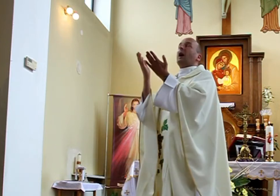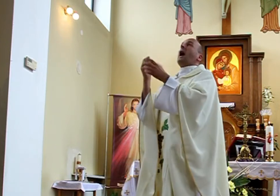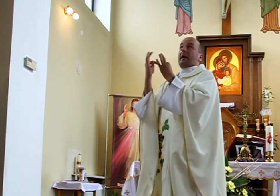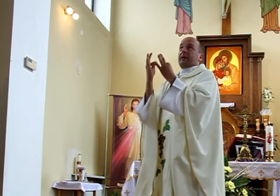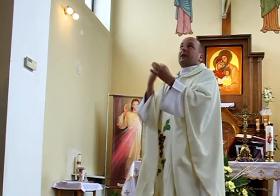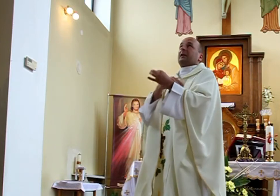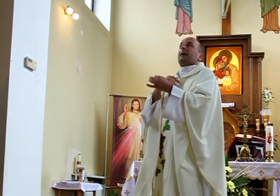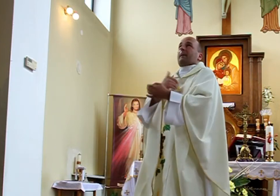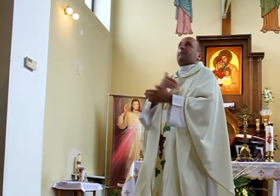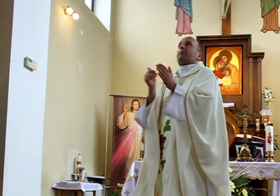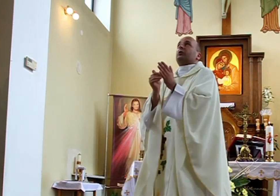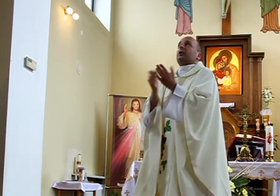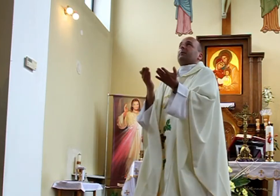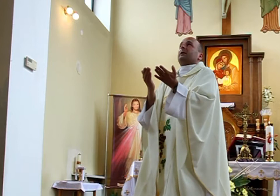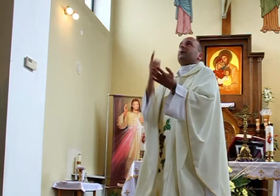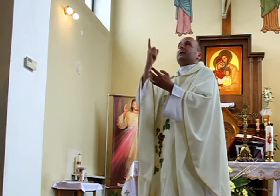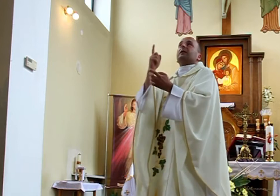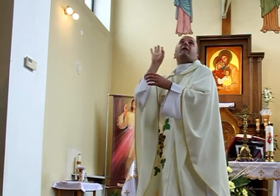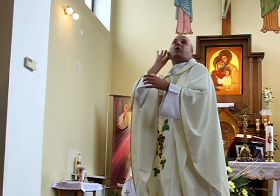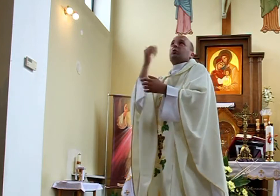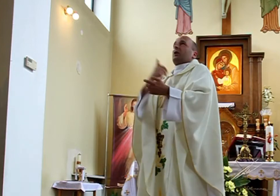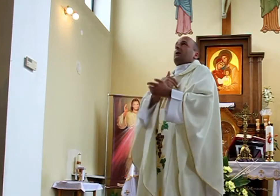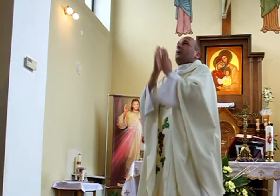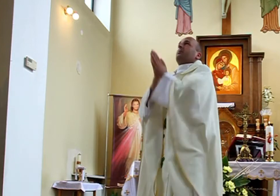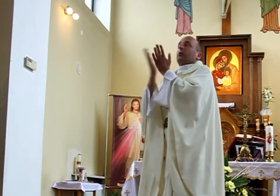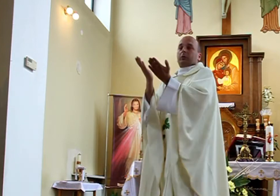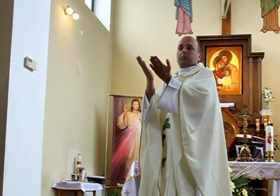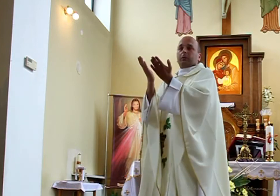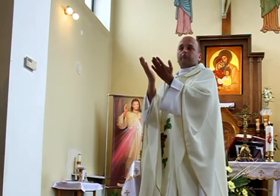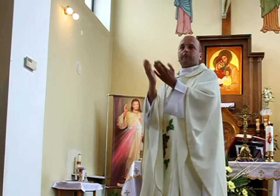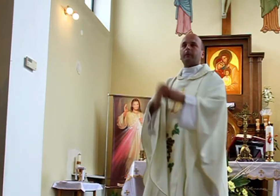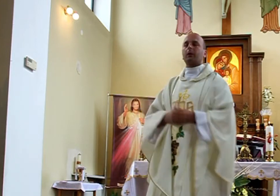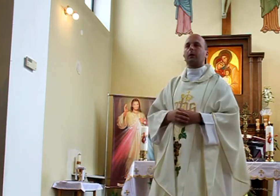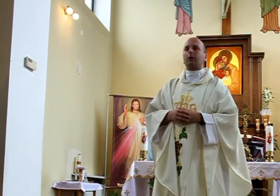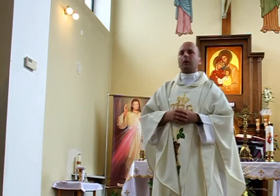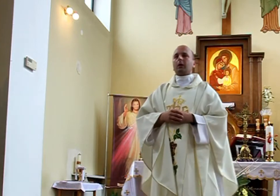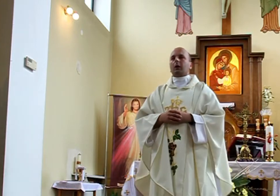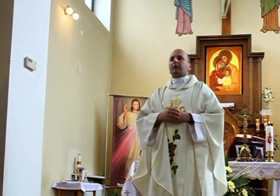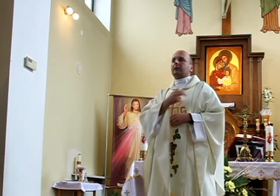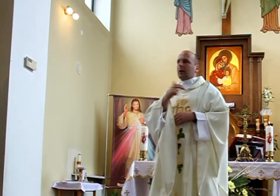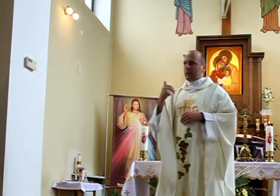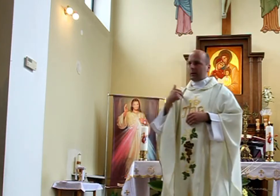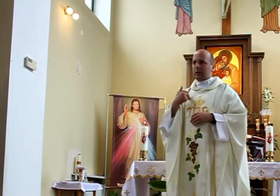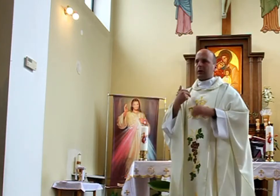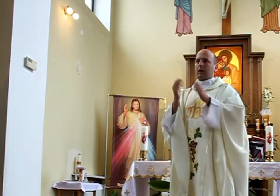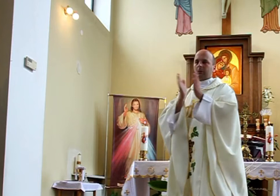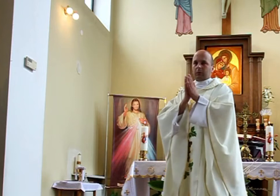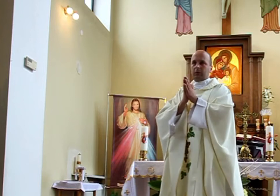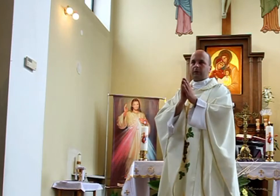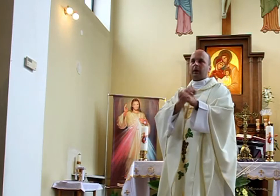a teraz ja mam potrzebę. Ty wysłuchaj moich prośb. Więc nasza modlitwa